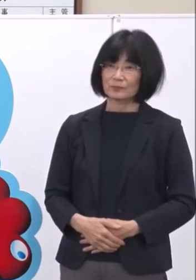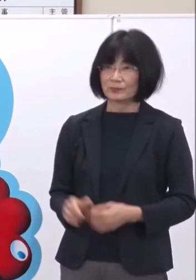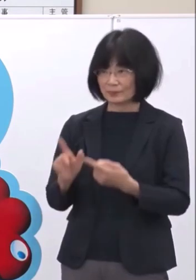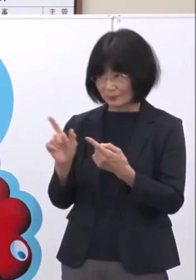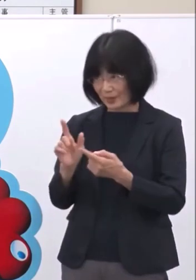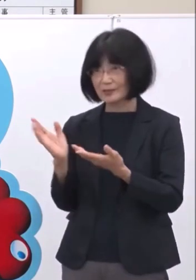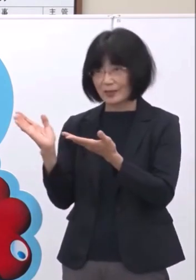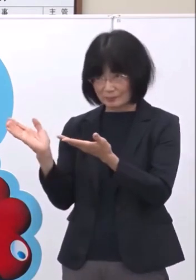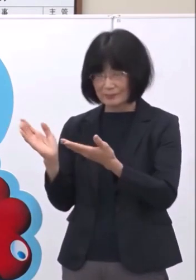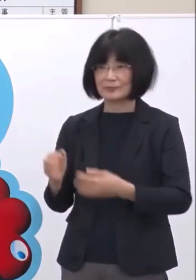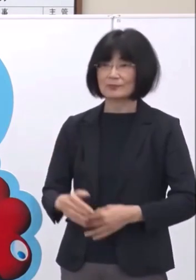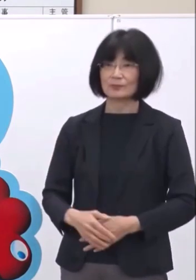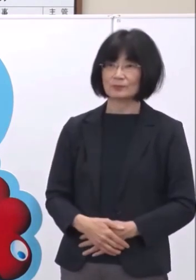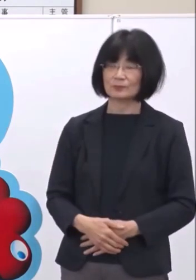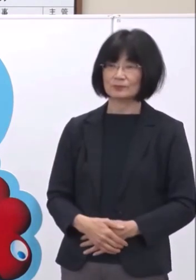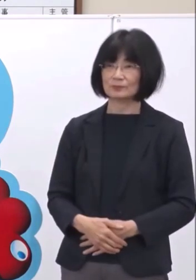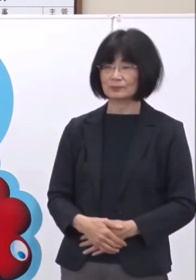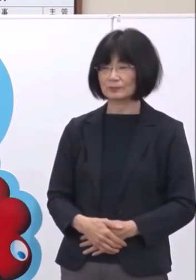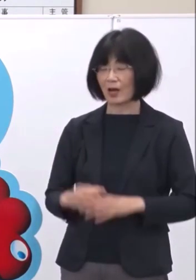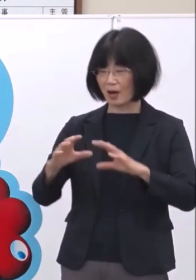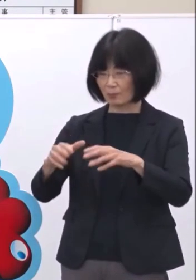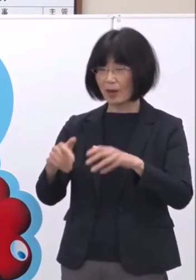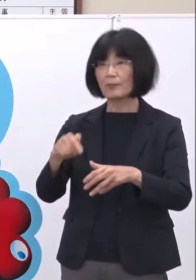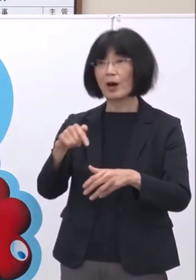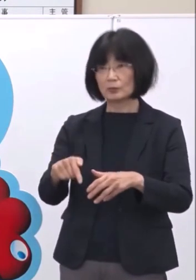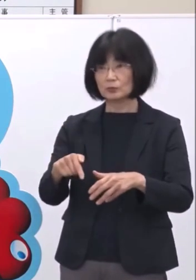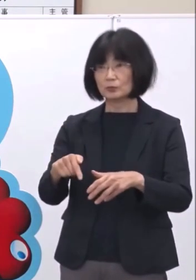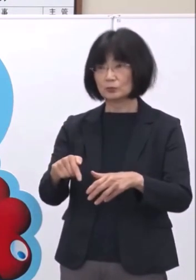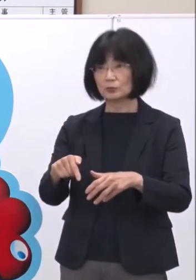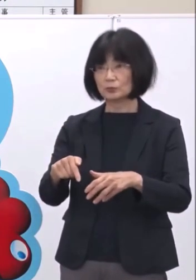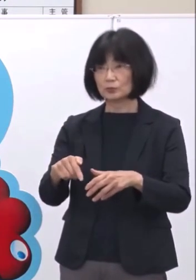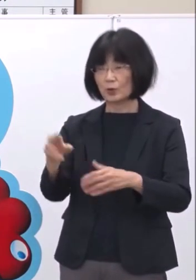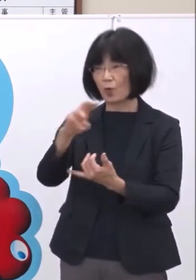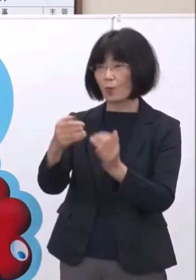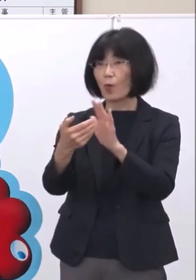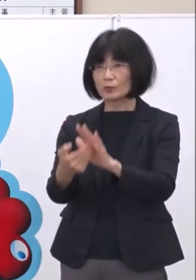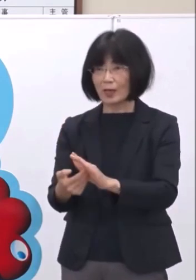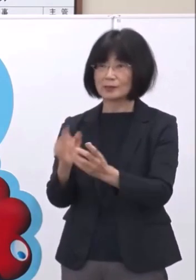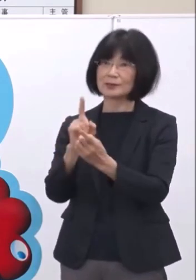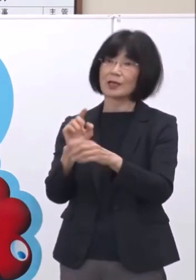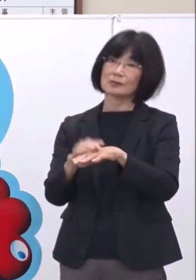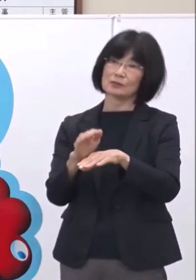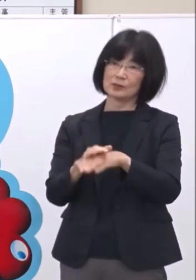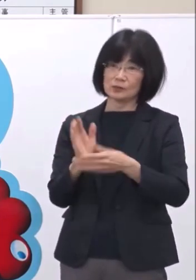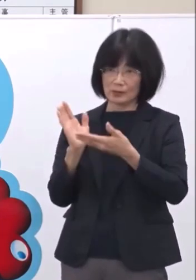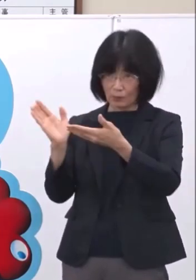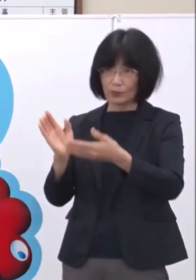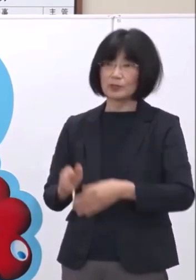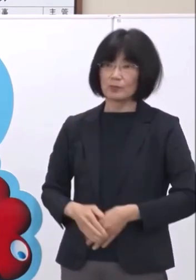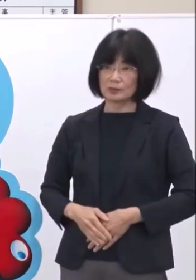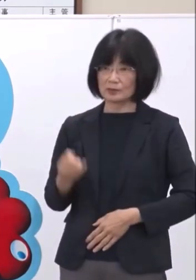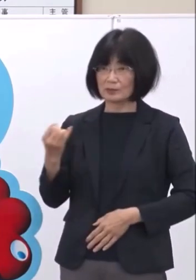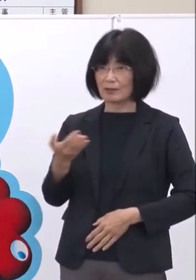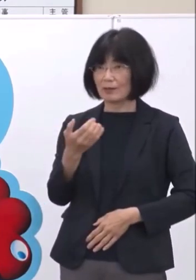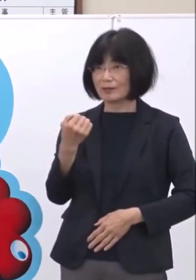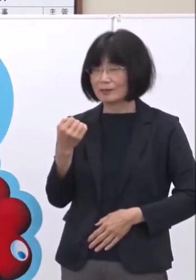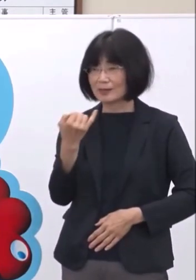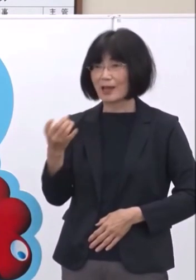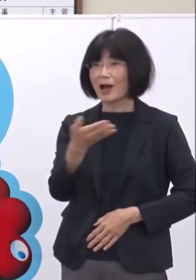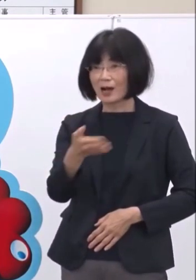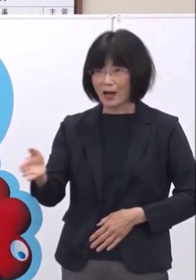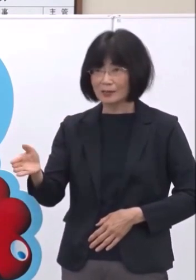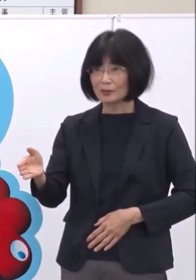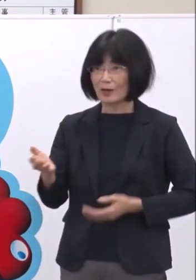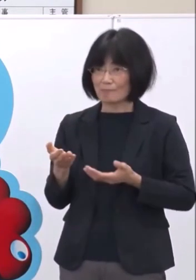NHK の安留です。よろしくお願いします。はい、万博の防災対策についてお伺いさせてください。 はい、 南海トラフなどの、巨大地震